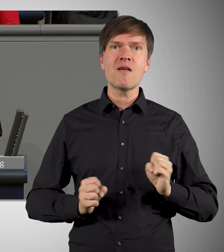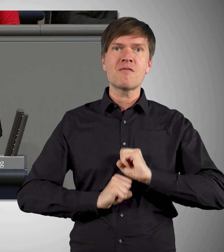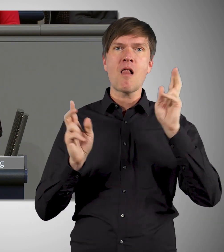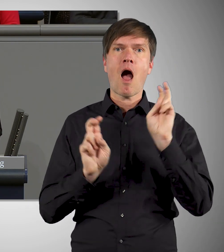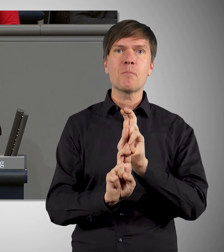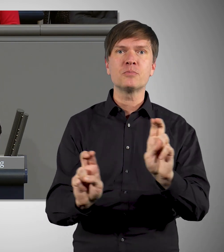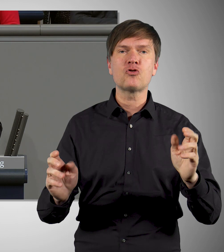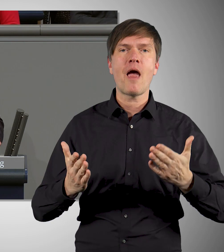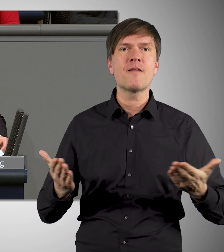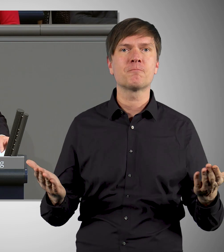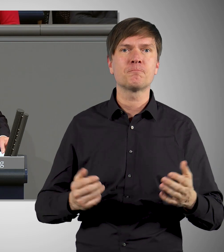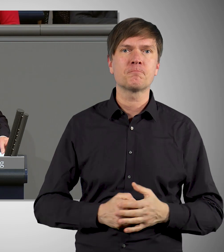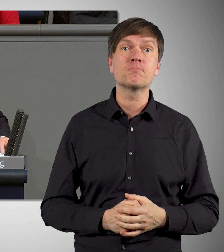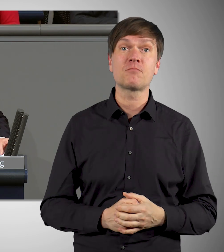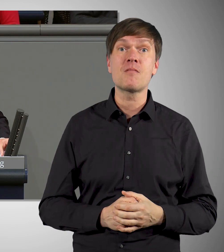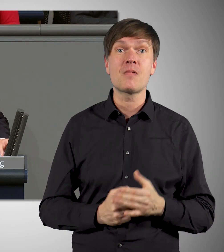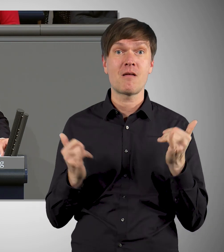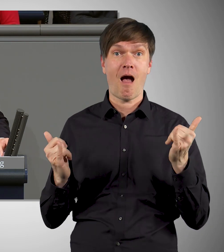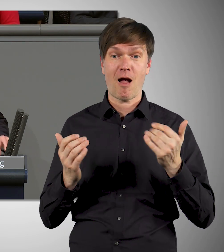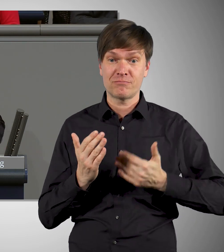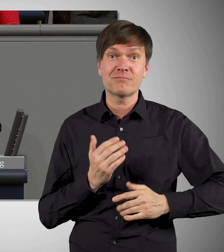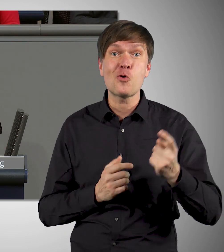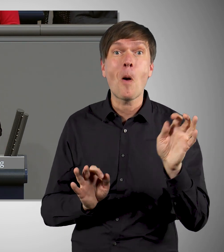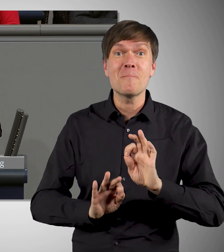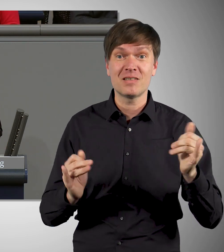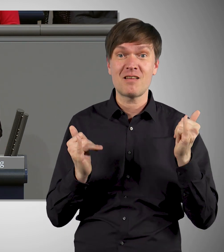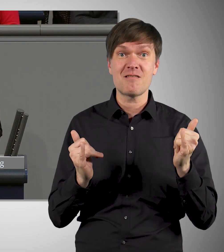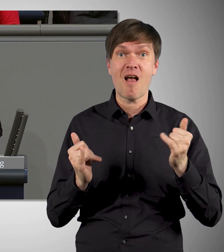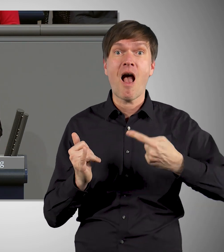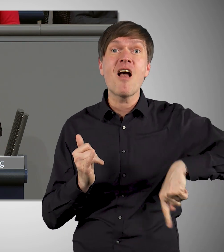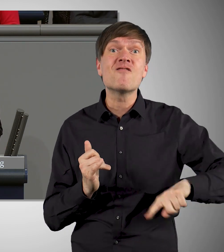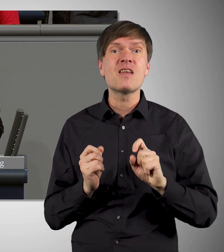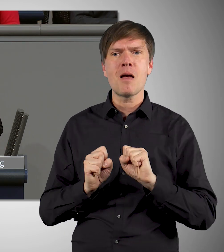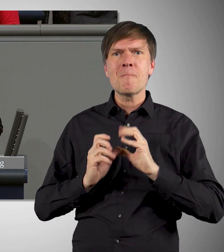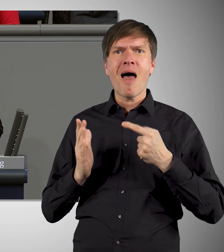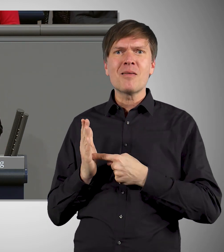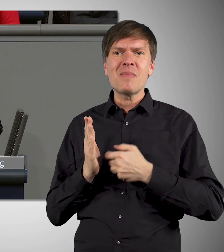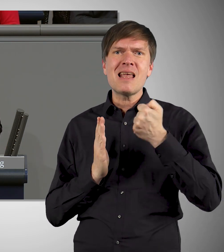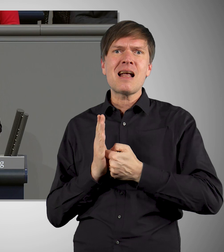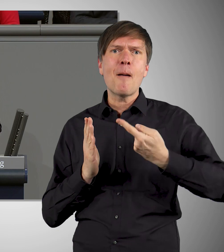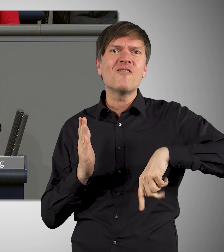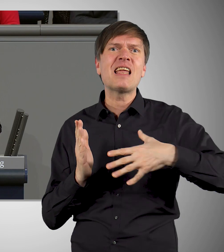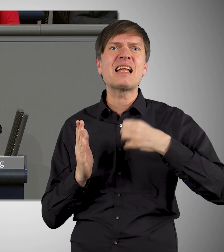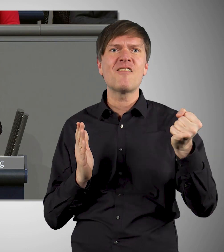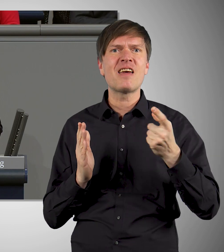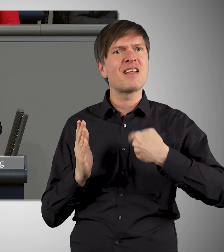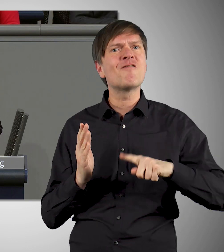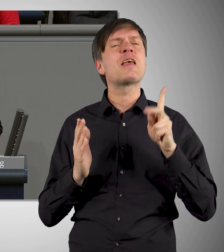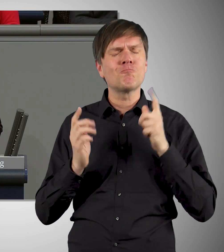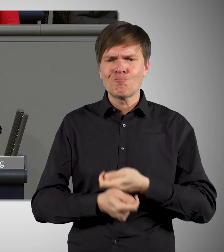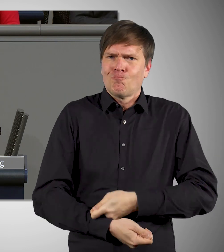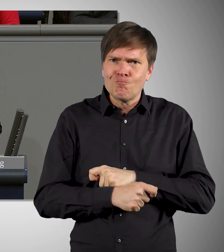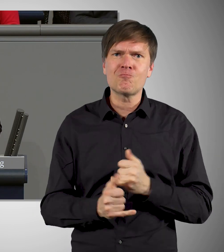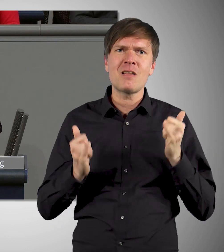Heute sage ich den Bürgerinnen und Bürgern unseres Landes, ja, es wird wieder besser. Ja, wir werden den Kampf gegen diese Pandemie mit der